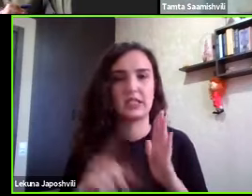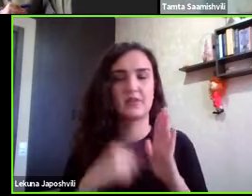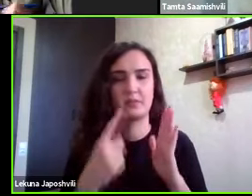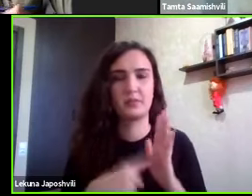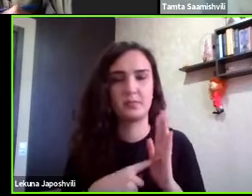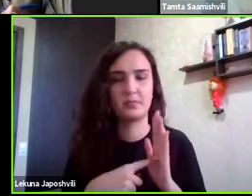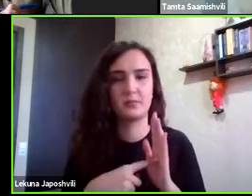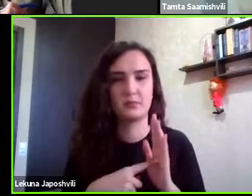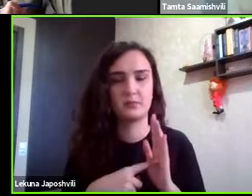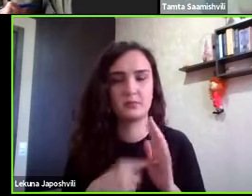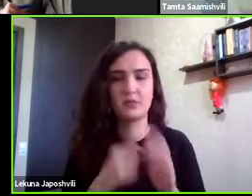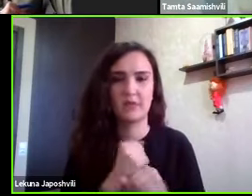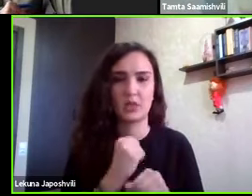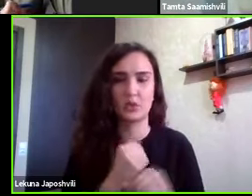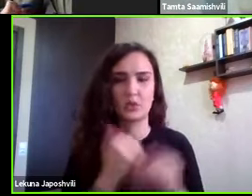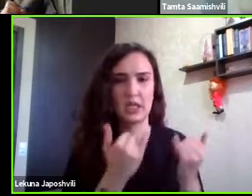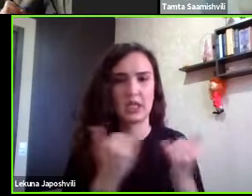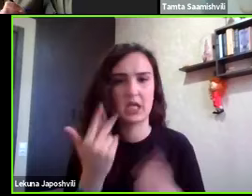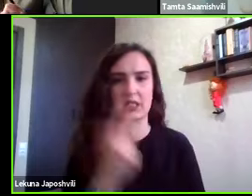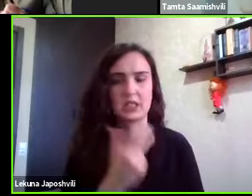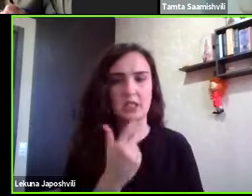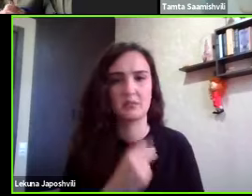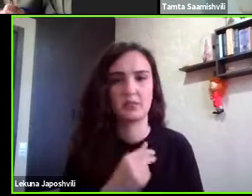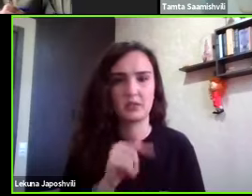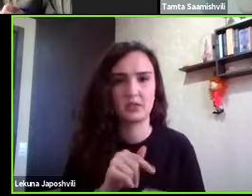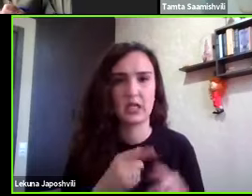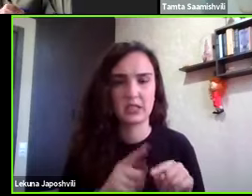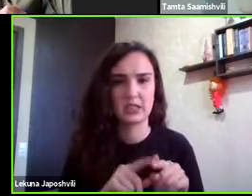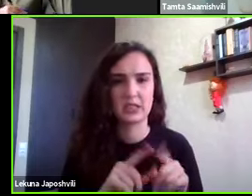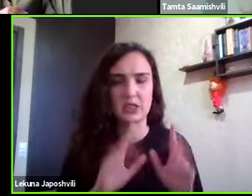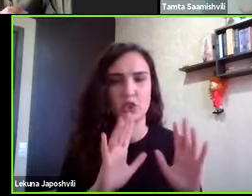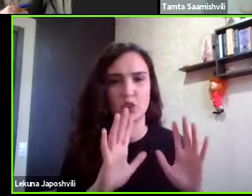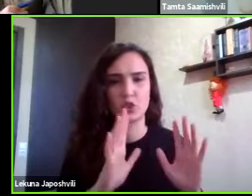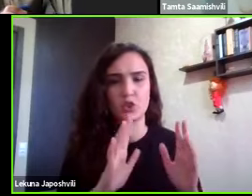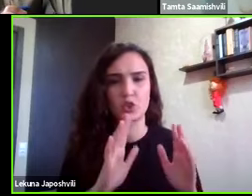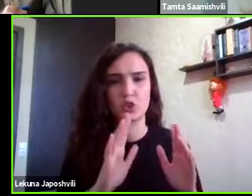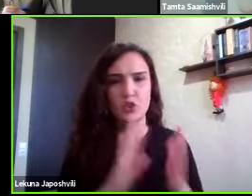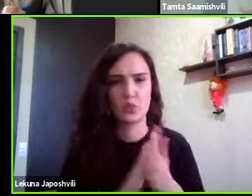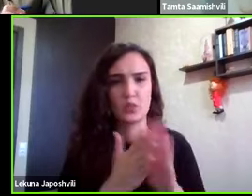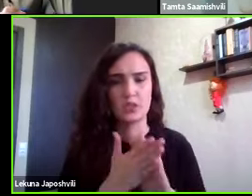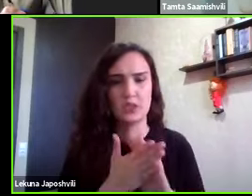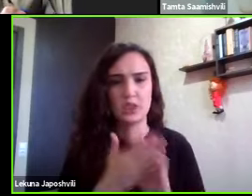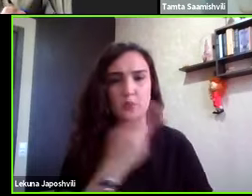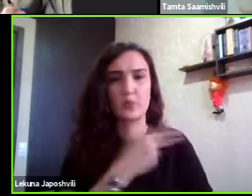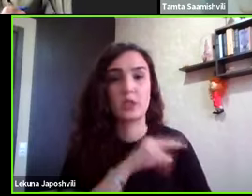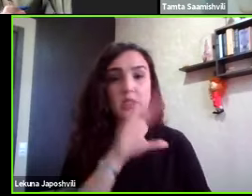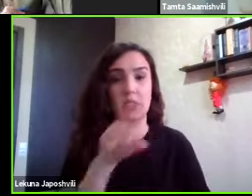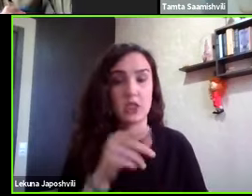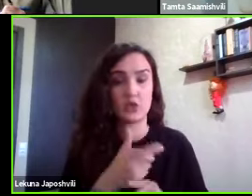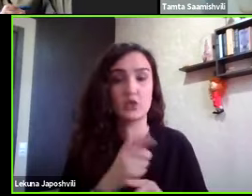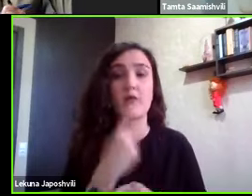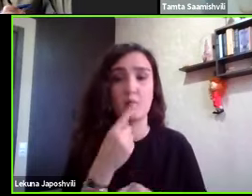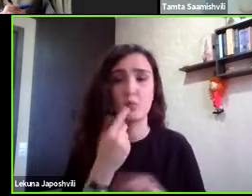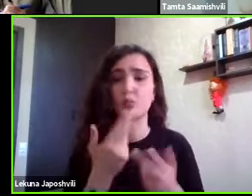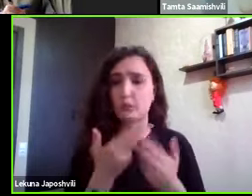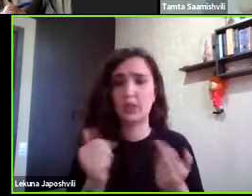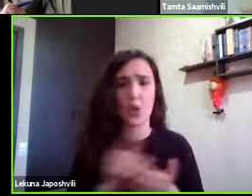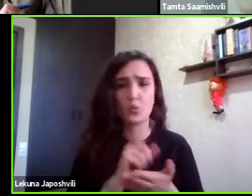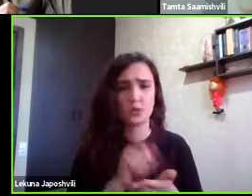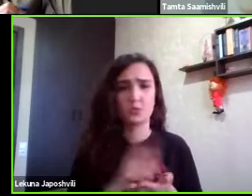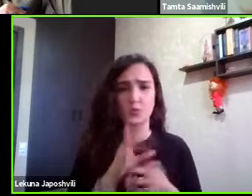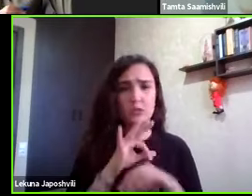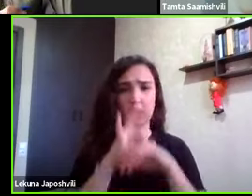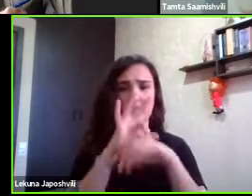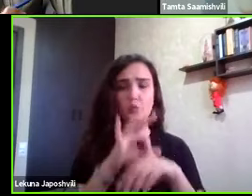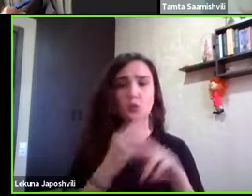რომ გავაკეთოთ ახლა აცრები, წავიყვანო ასეთ სიტუაციაში პოლიკლინიკაში, ერთმნიშვნელოვნად ვამბობთ, რომ აუცილებლად უნდა